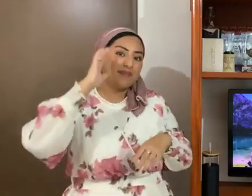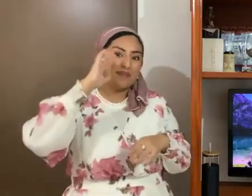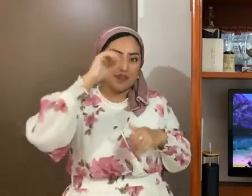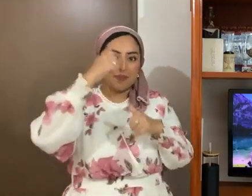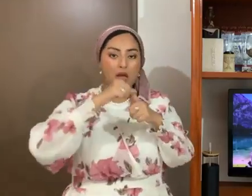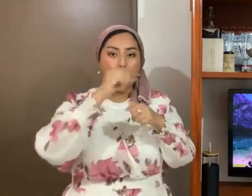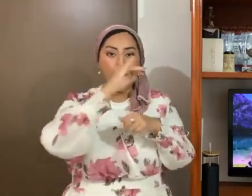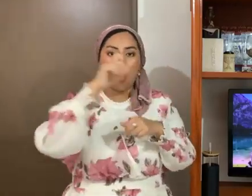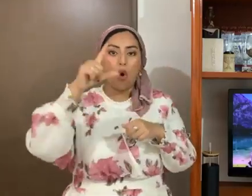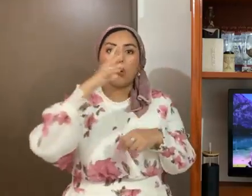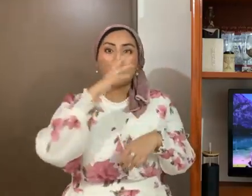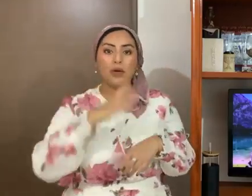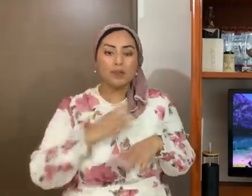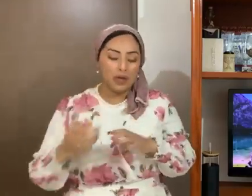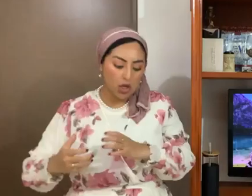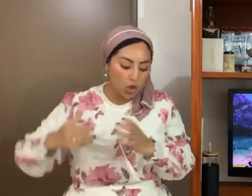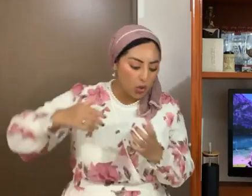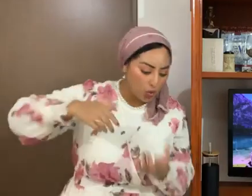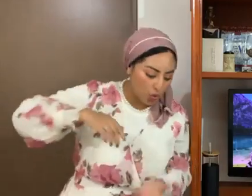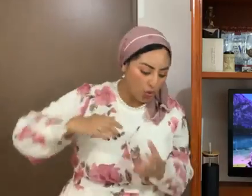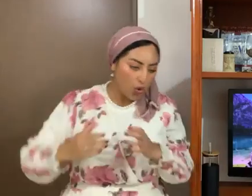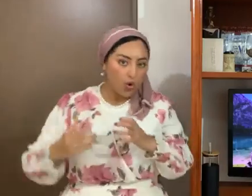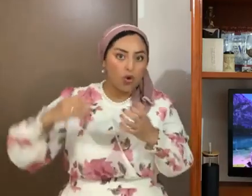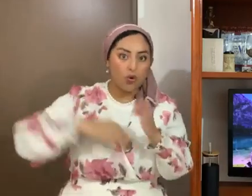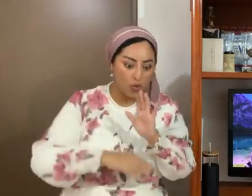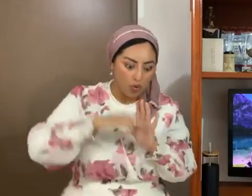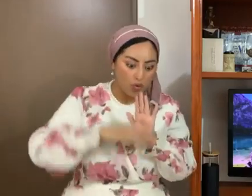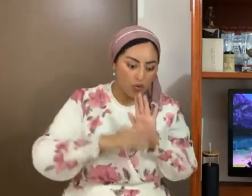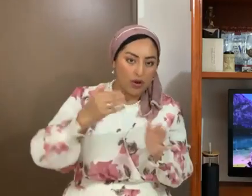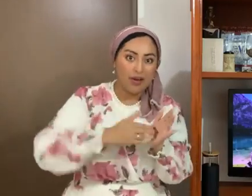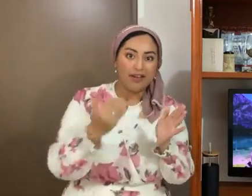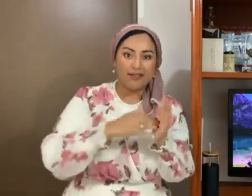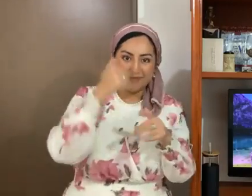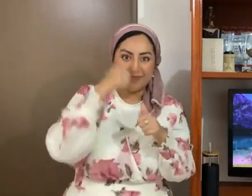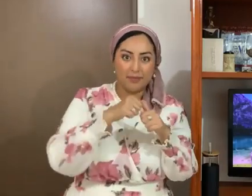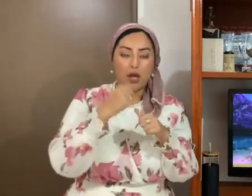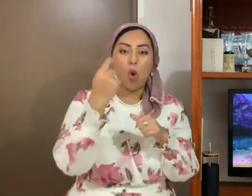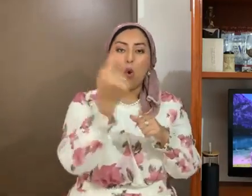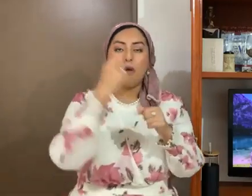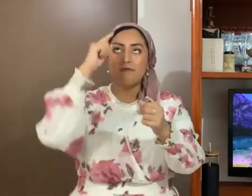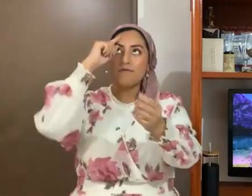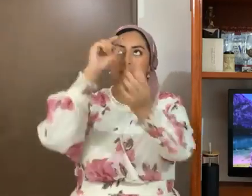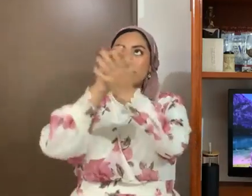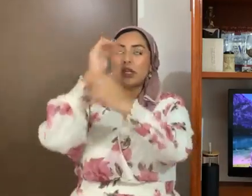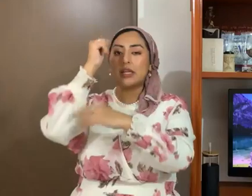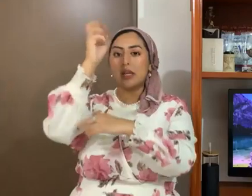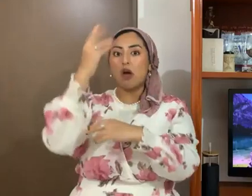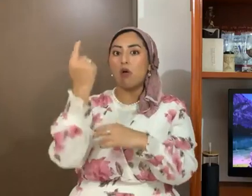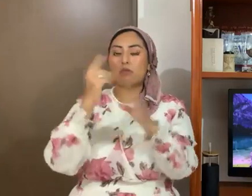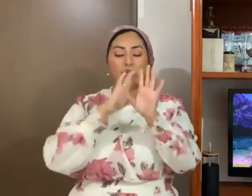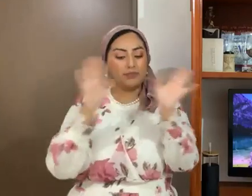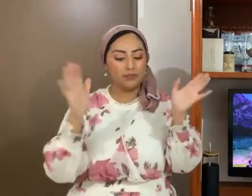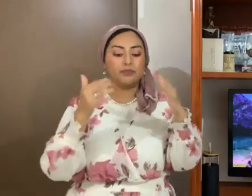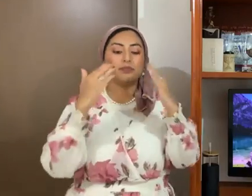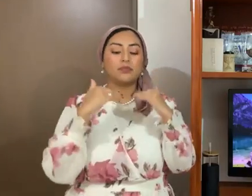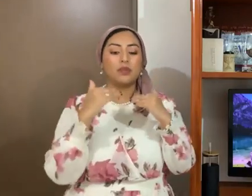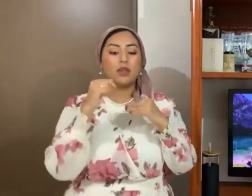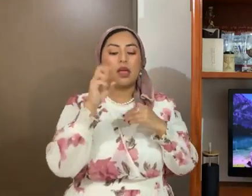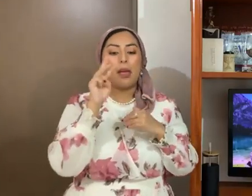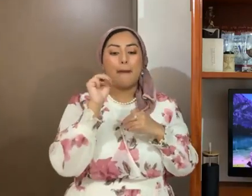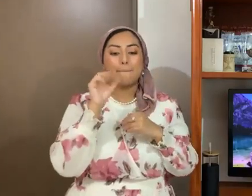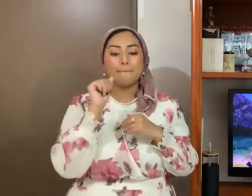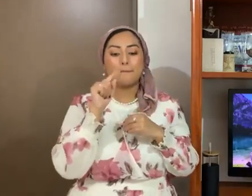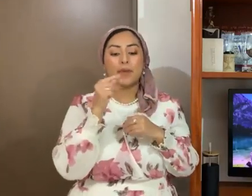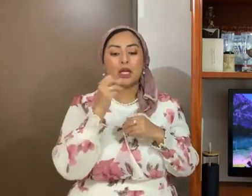del aceite. Pongan su fe solamente en Yahshua HaMashiach. Vamos a Mateo 14, versos